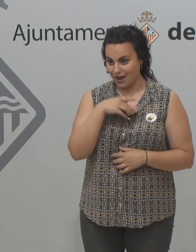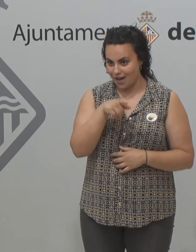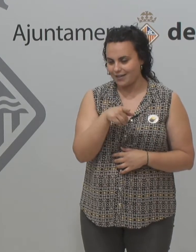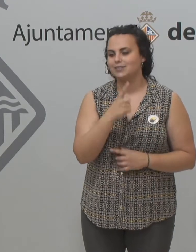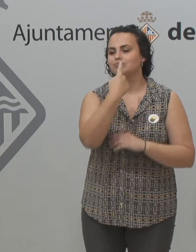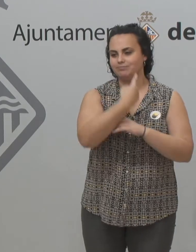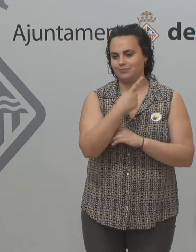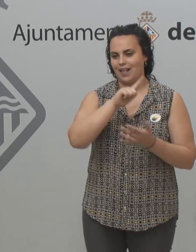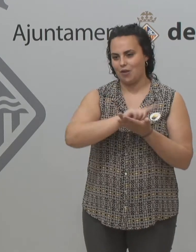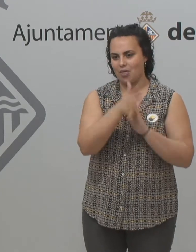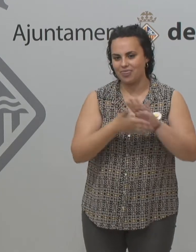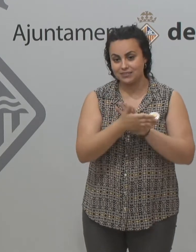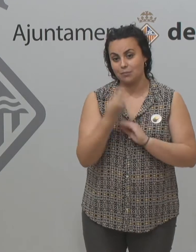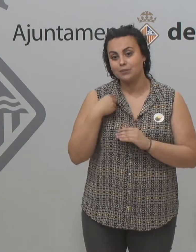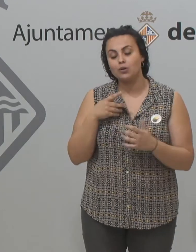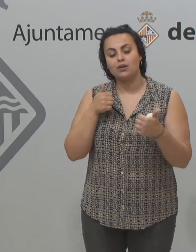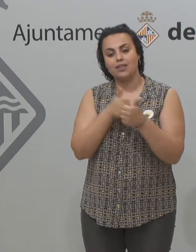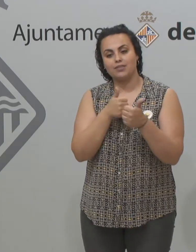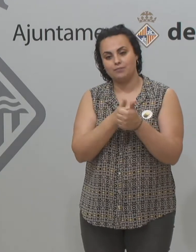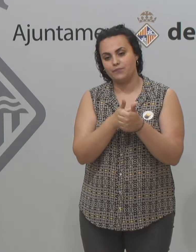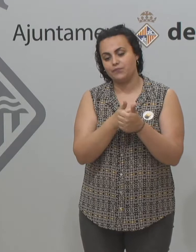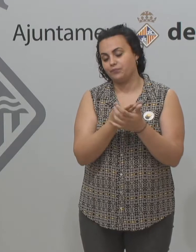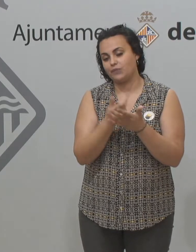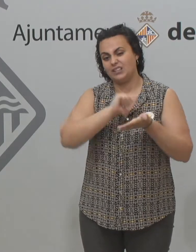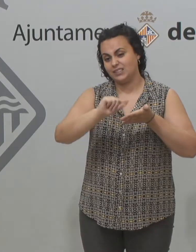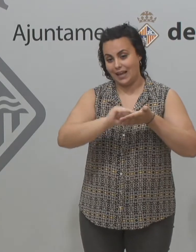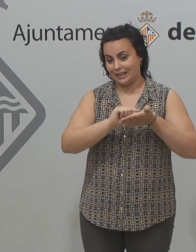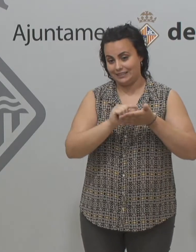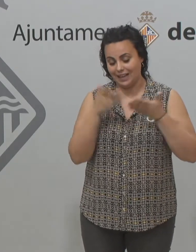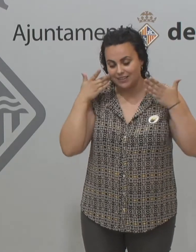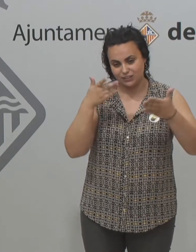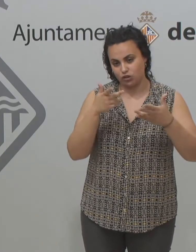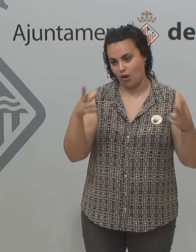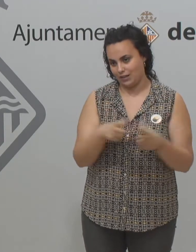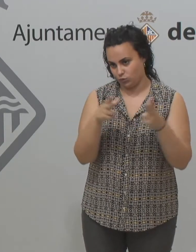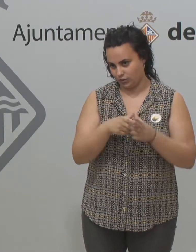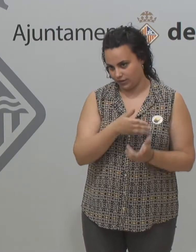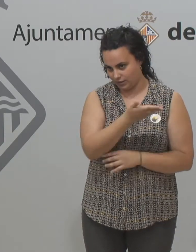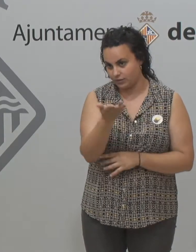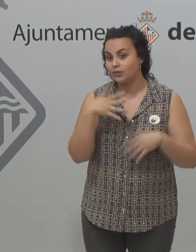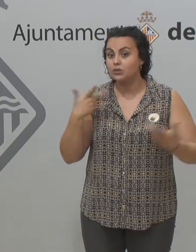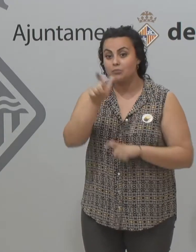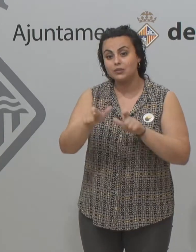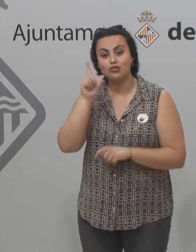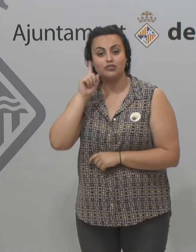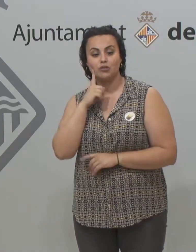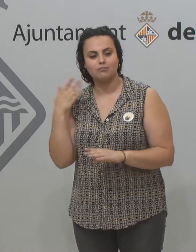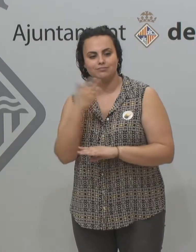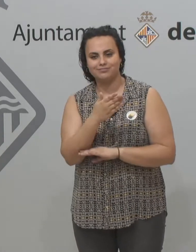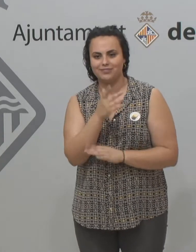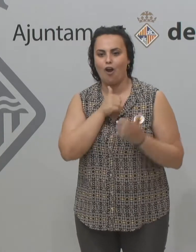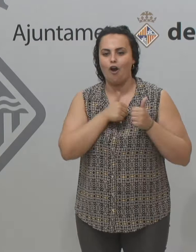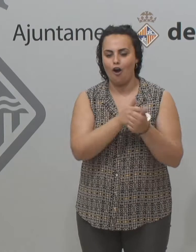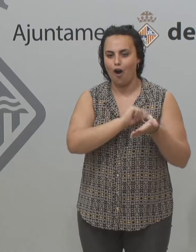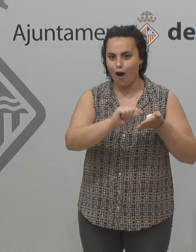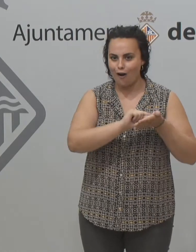les oficines d'atenció a la ciutadania. Per tal de que, quan les persones sordes acudeixin a les nostres oficines,